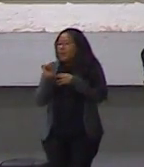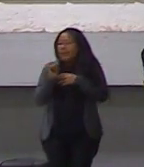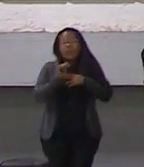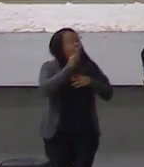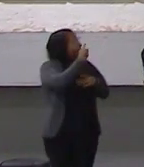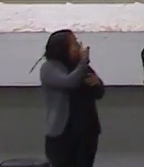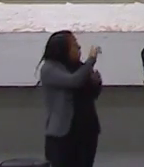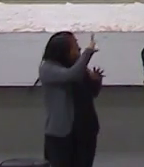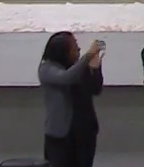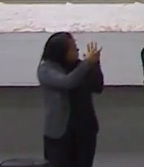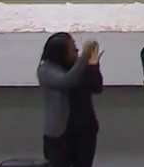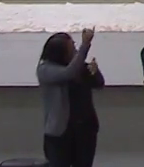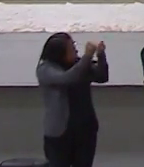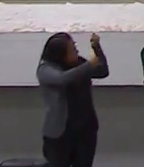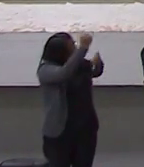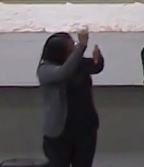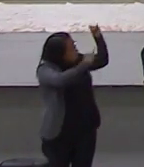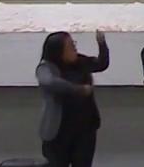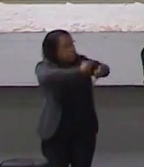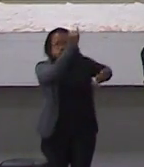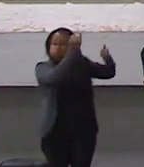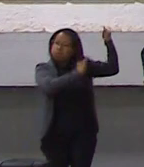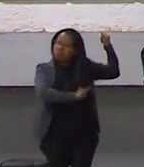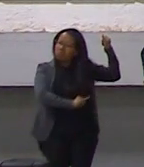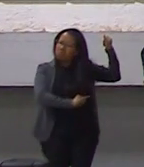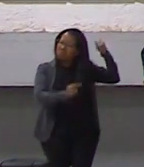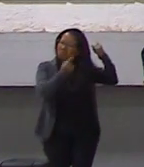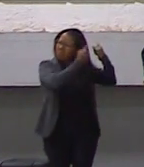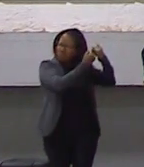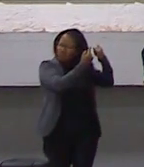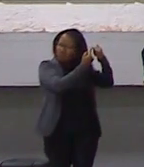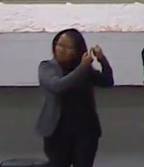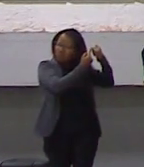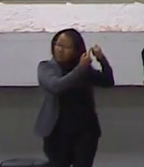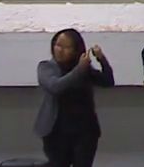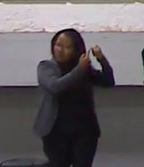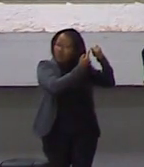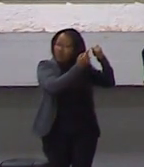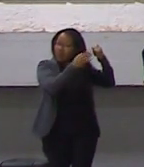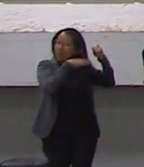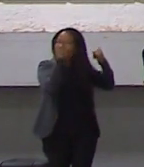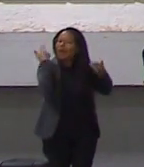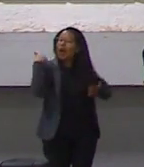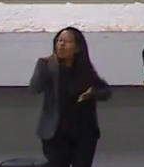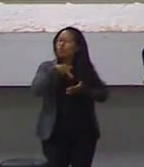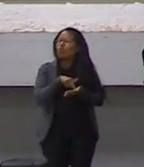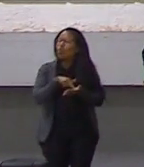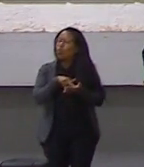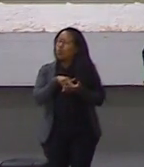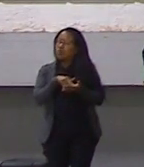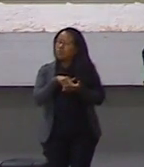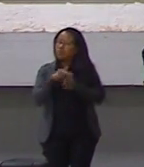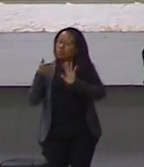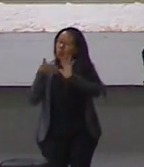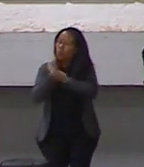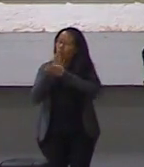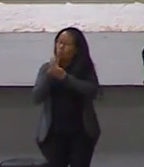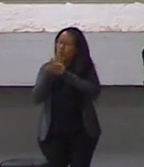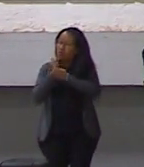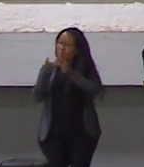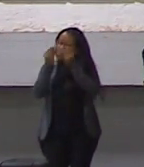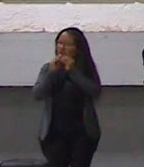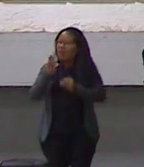gráfico este gráfico es tomar un poco de un autor que habla de las bifurcaciones